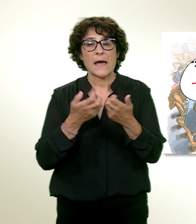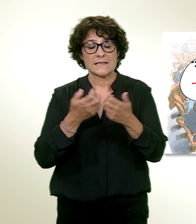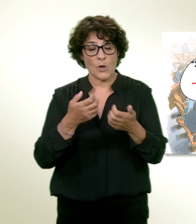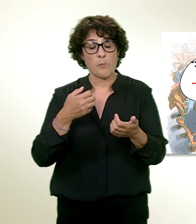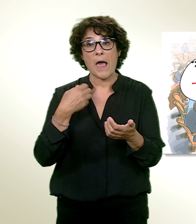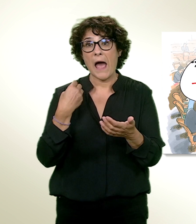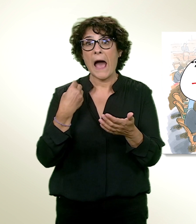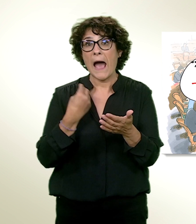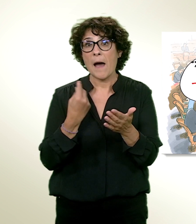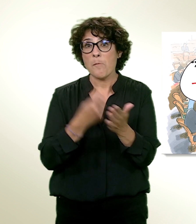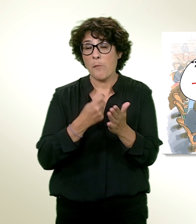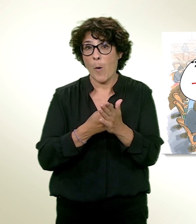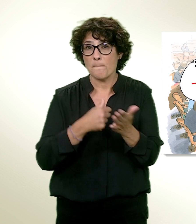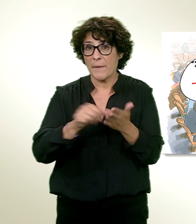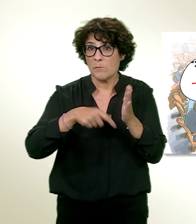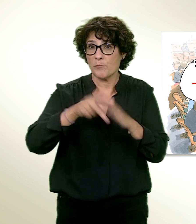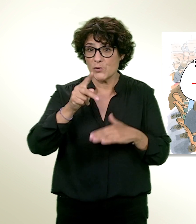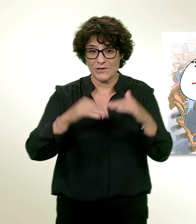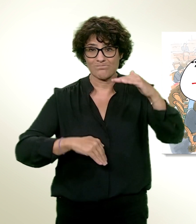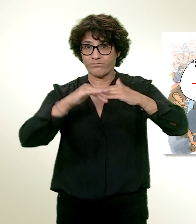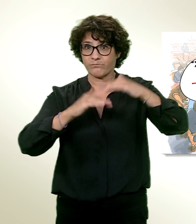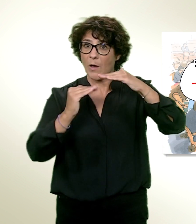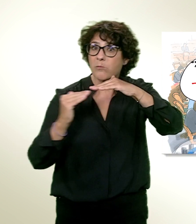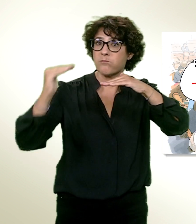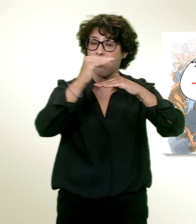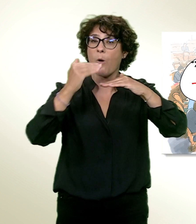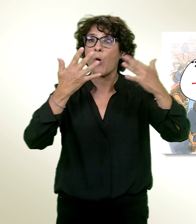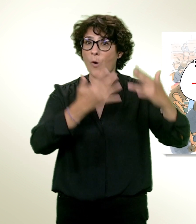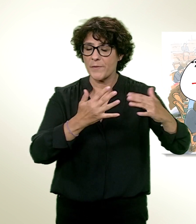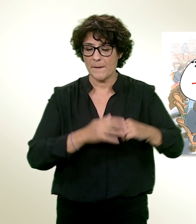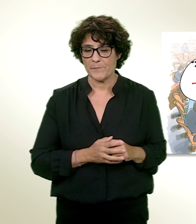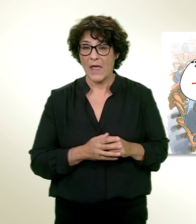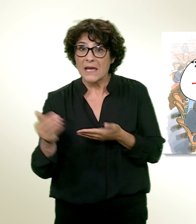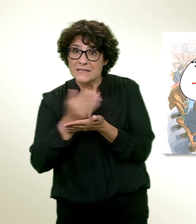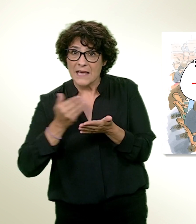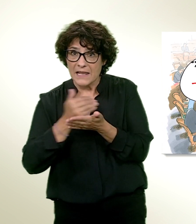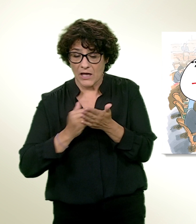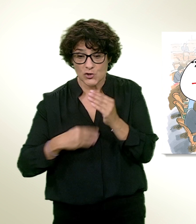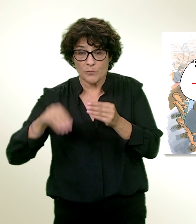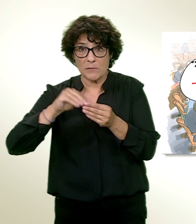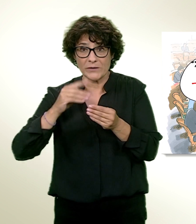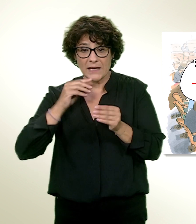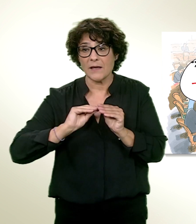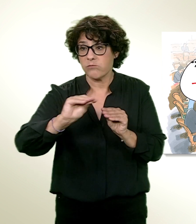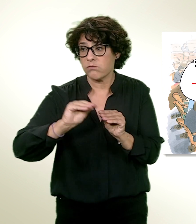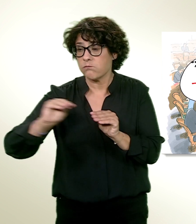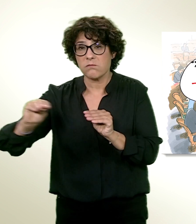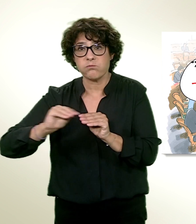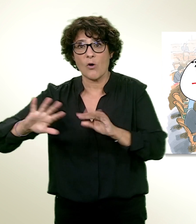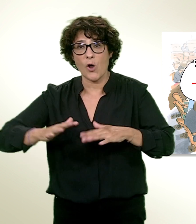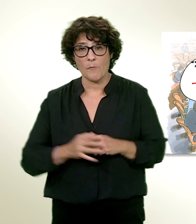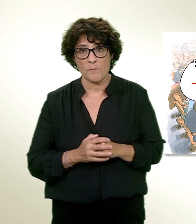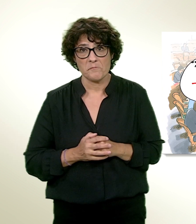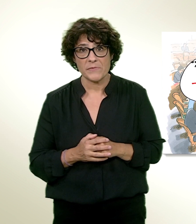l'imposition serait-elle plus lourde? Comment les recettes supplémentaires seraient-elles redistribuées? Ou encore, quels revenus seraient considérés